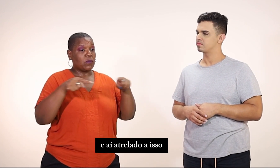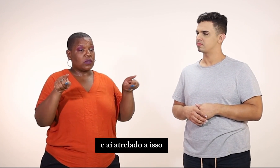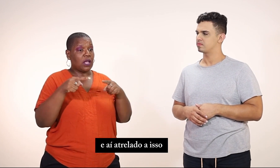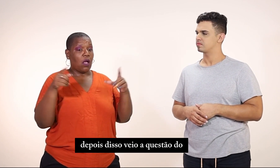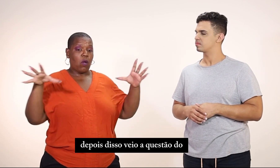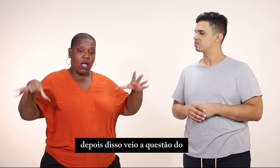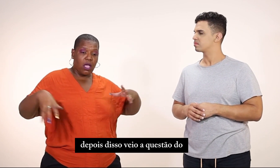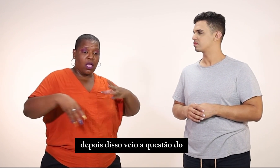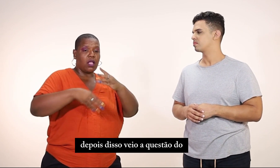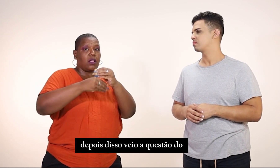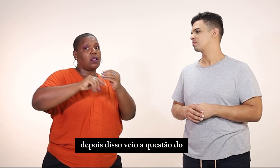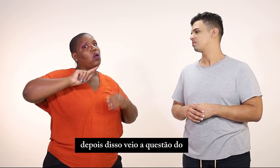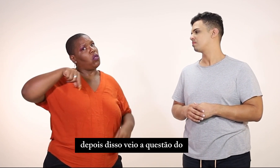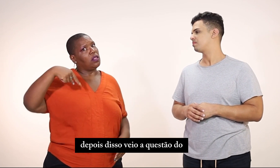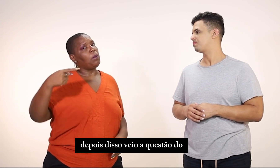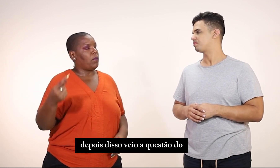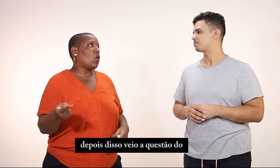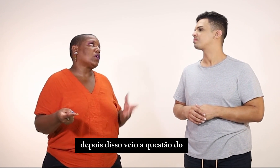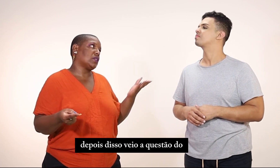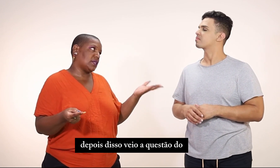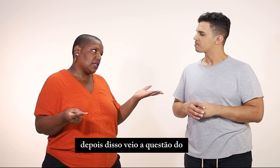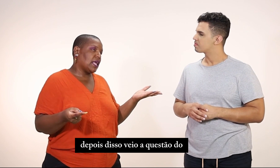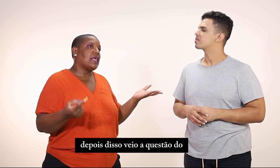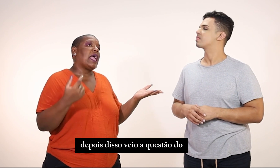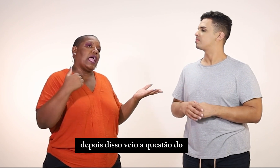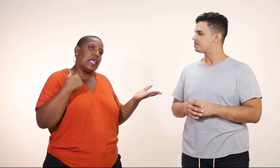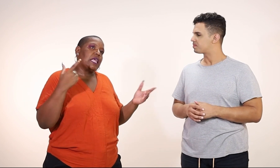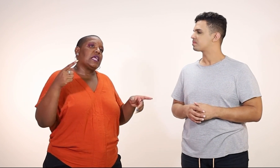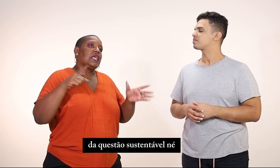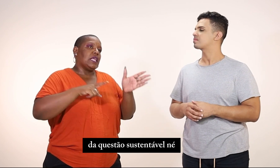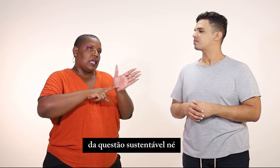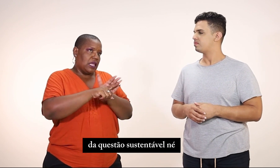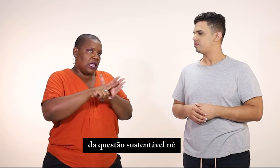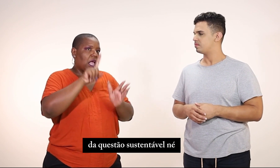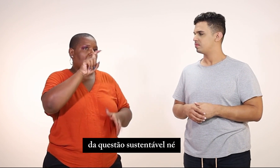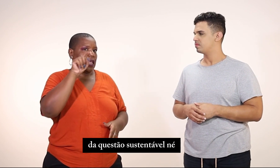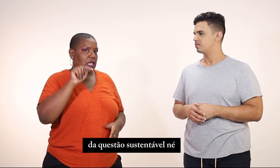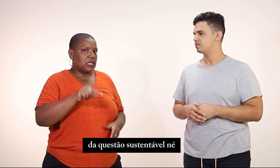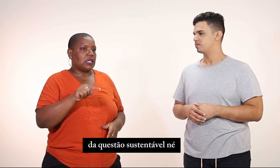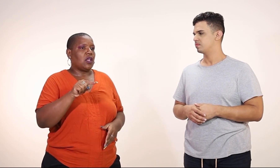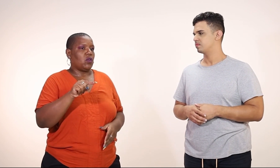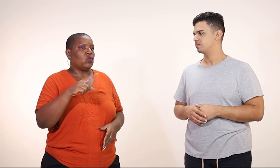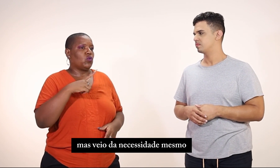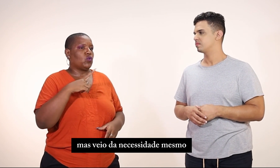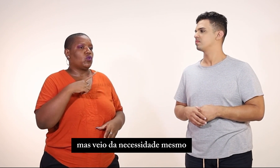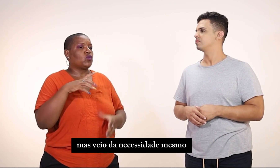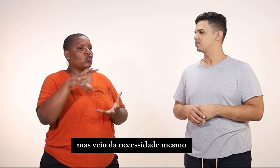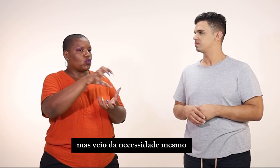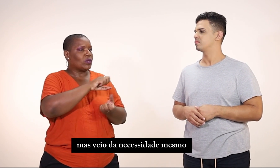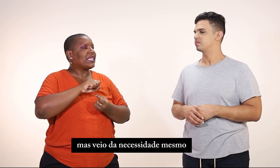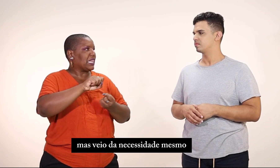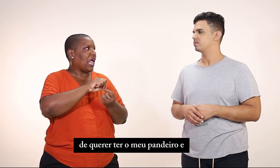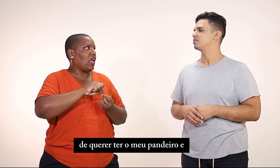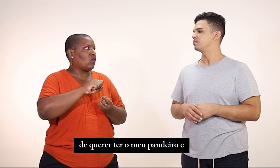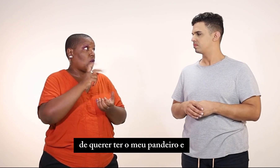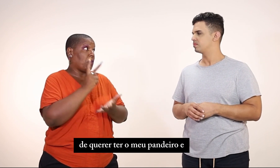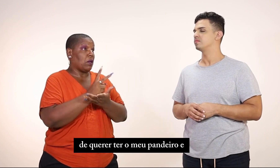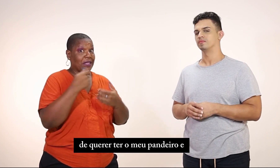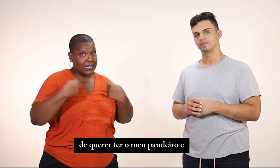isso, depois disso, veio a questão da questão sustentável, né? Mas veio da necessidade mesmo, de querer ter o meu pandeiro e meu